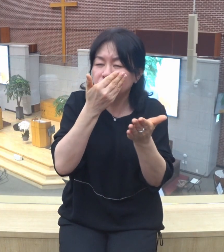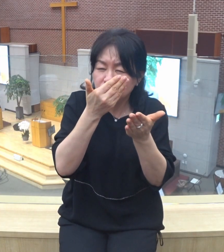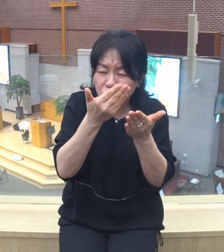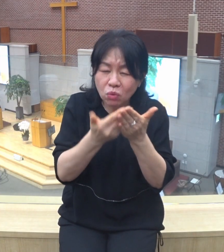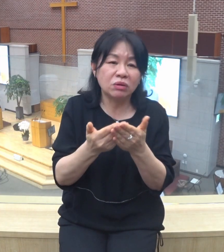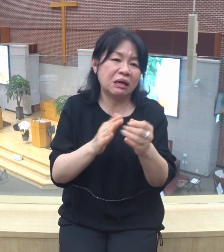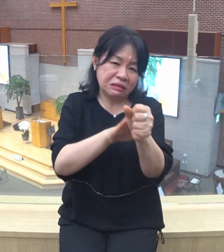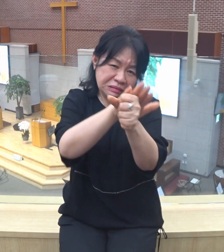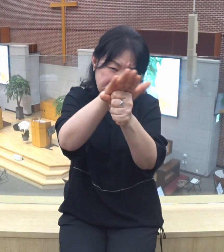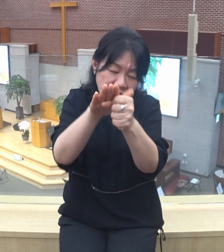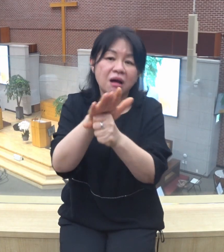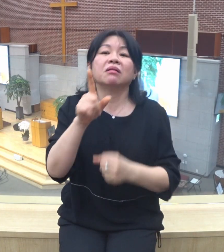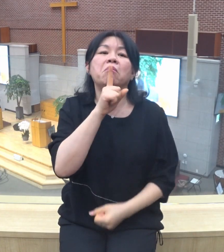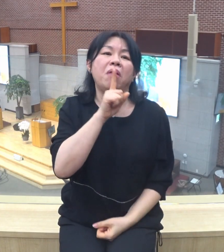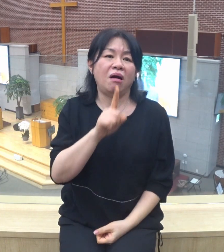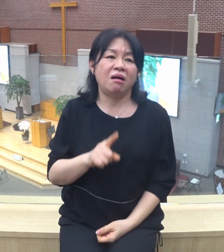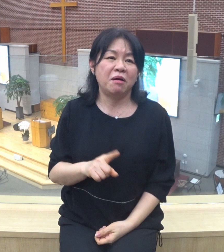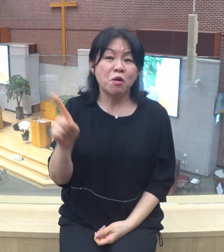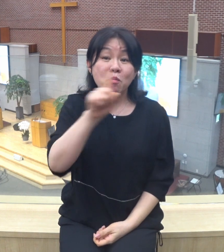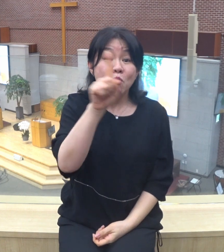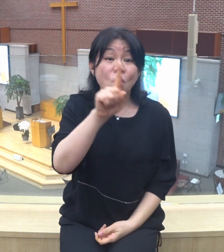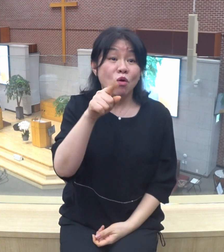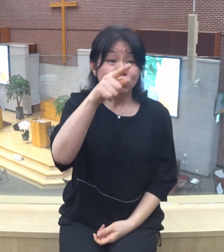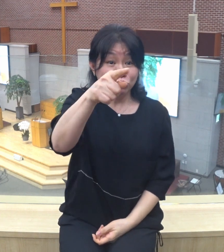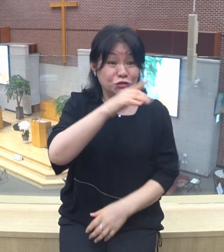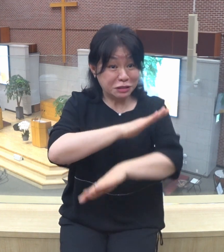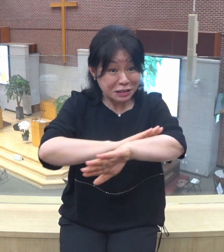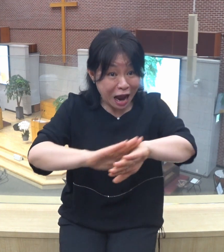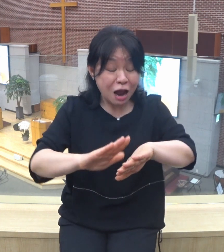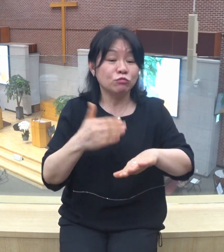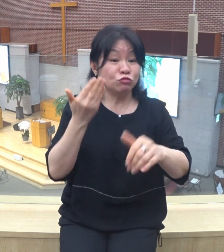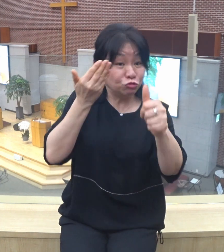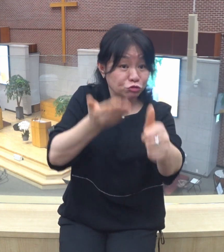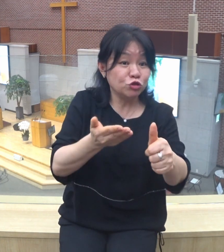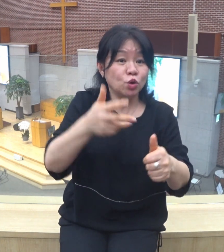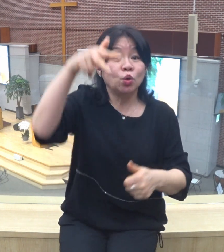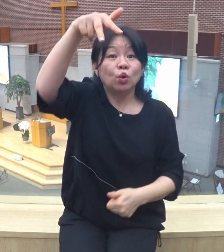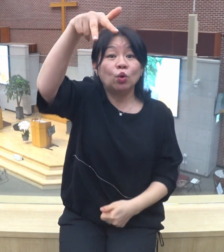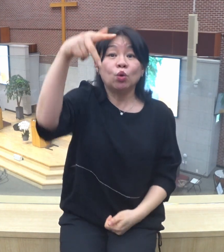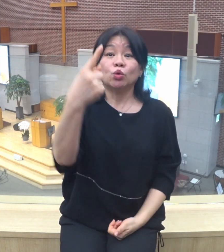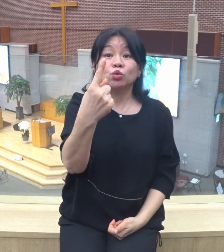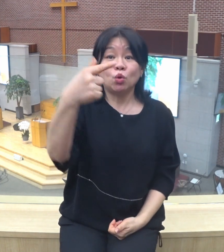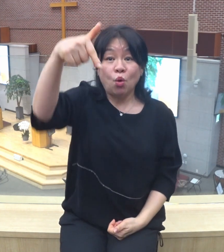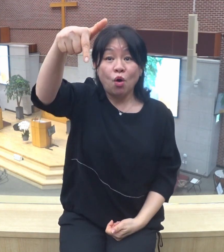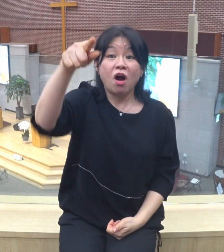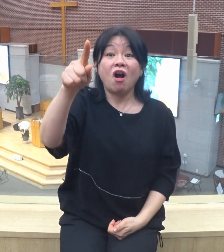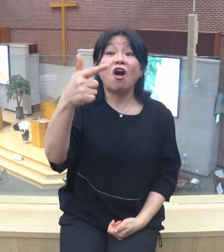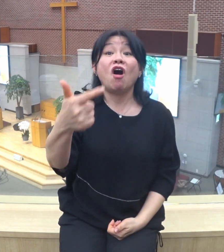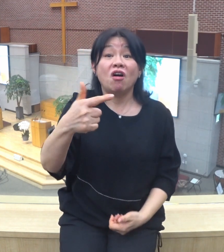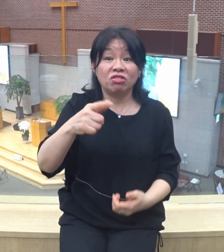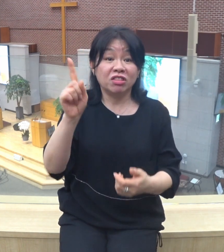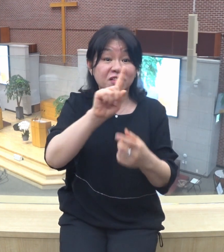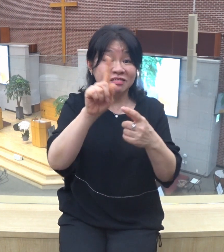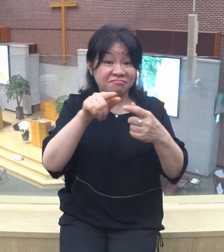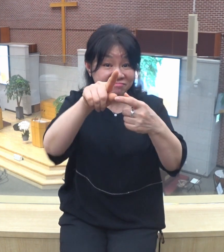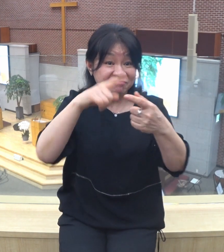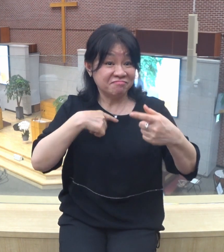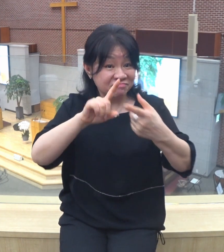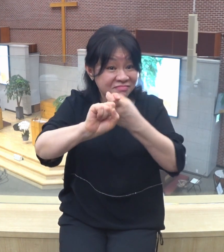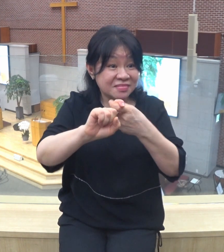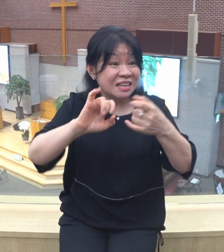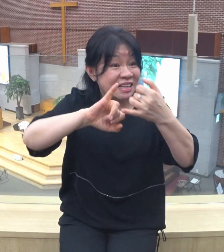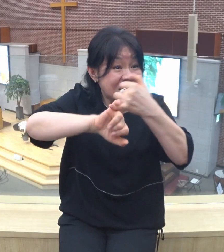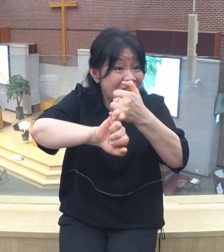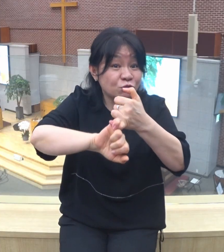어떠한 조건이 아니라 그저 하나님께서 사랑하셨기 때문에 이스라엘 백성은 보배롭고 존귀한